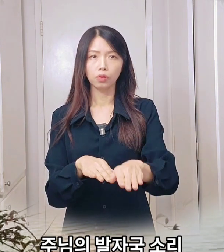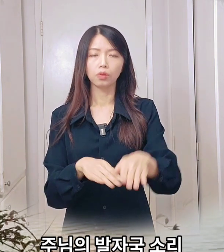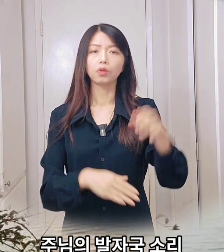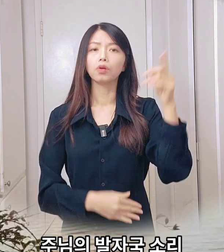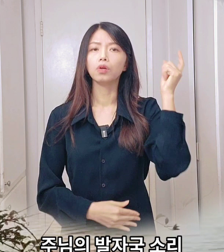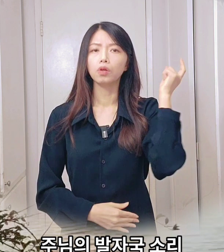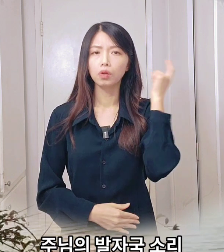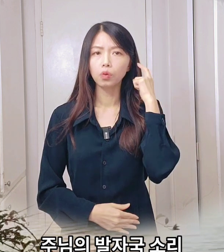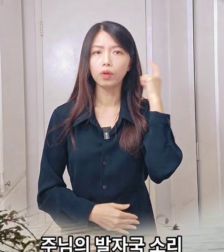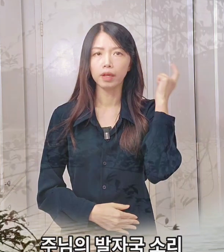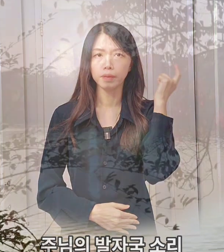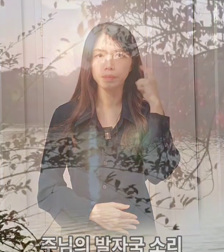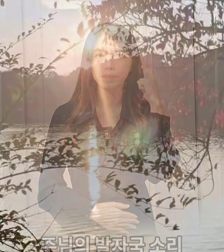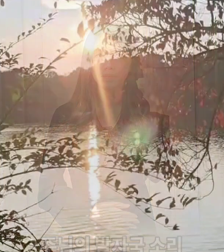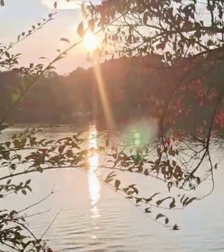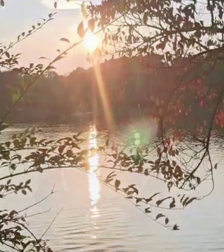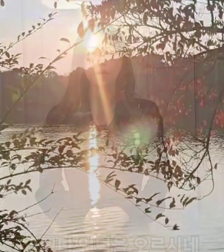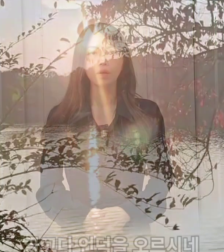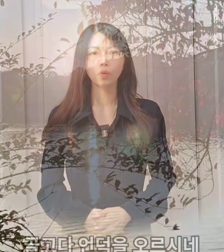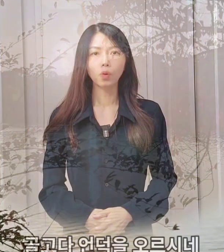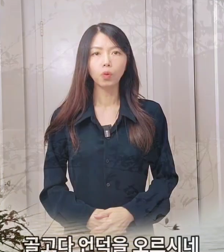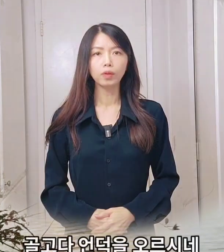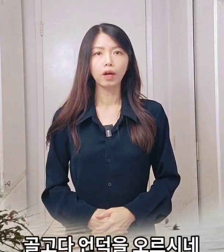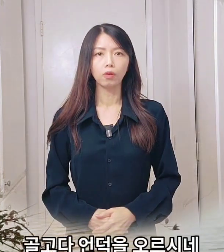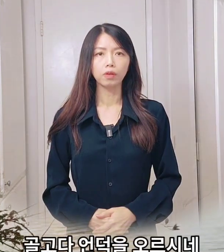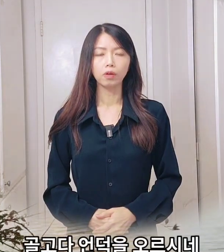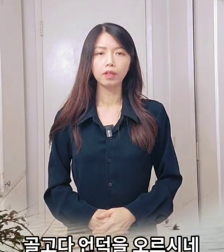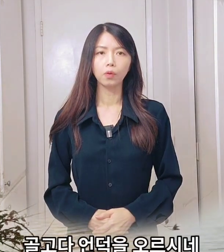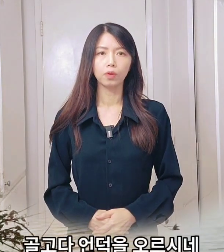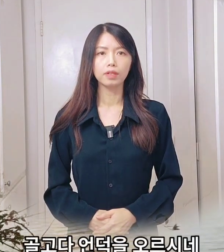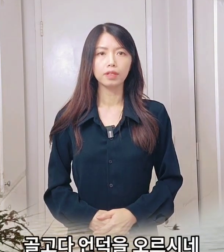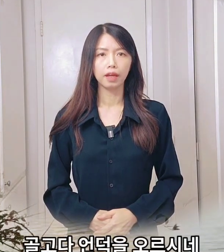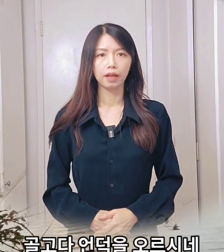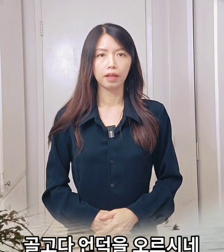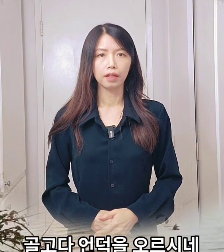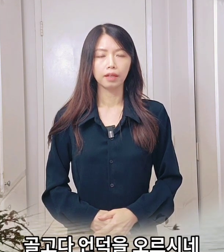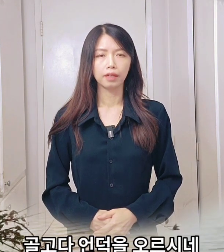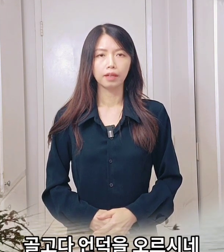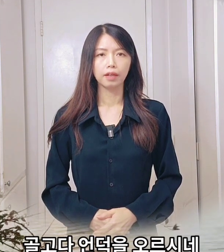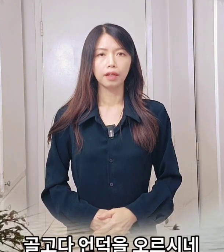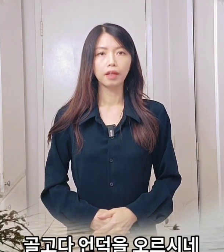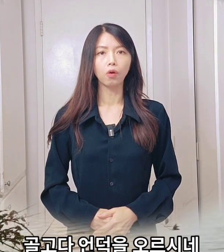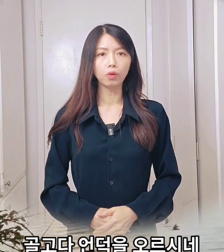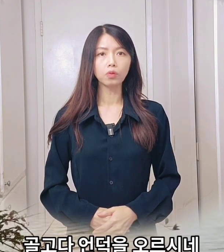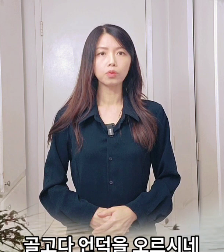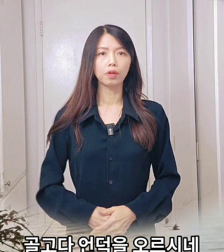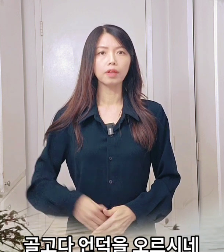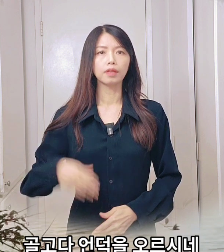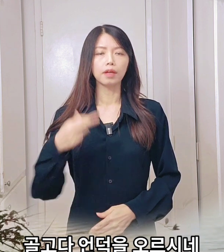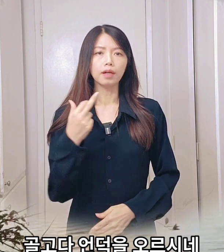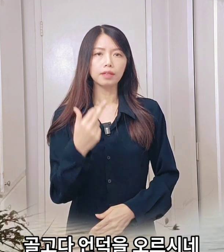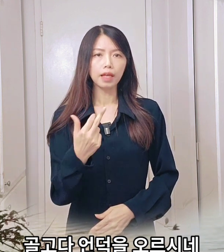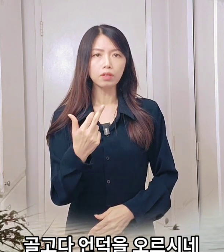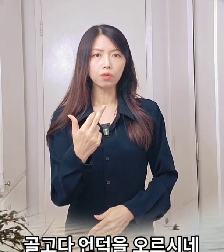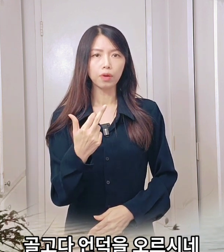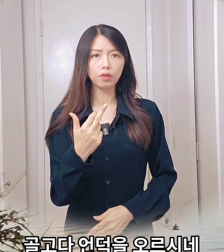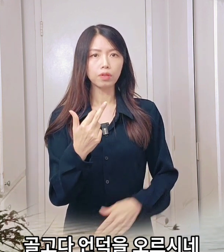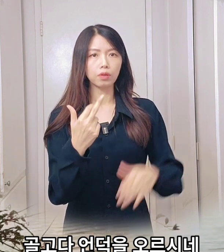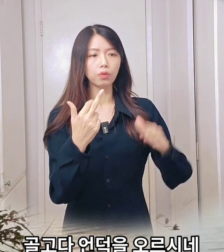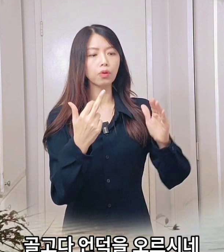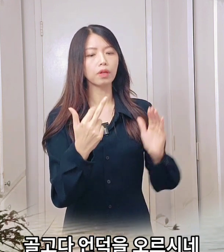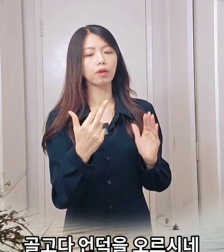발자국 소리. 골고다 언덕을 오르시네. 일단 언덕수어는